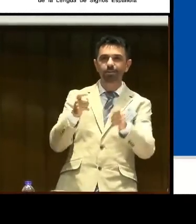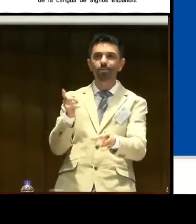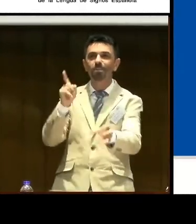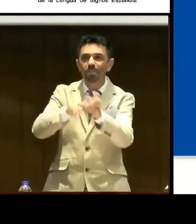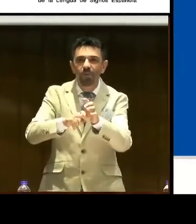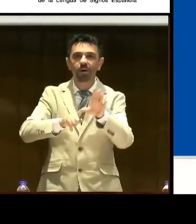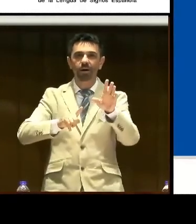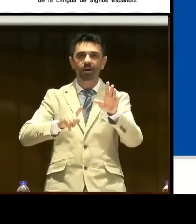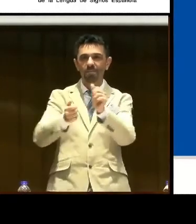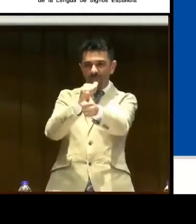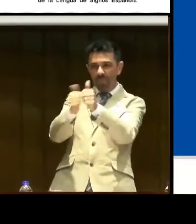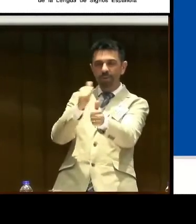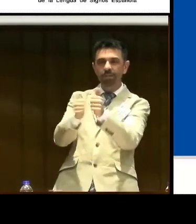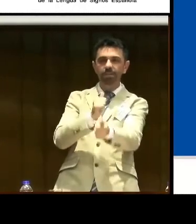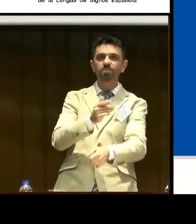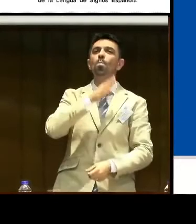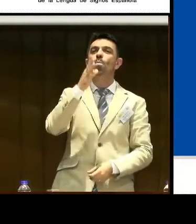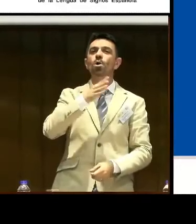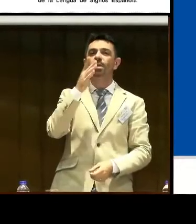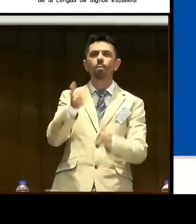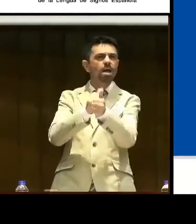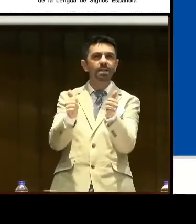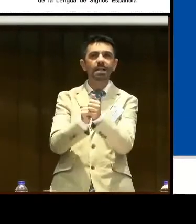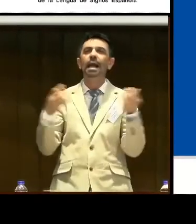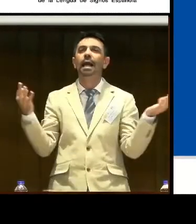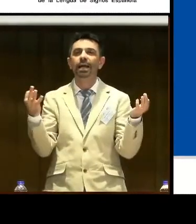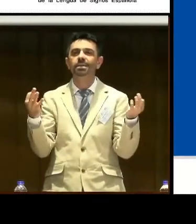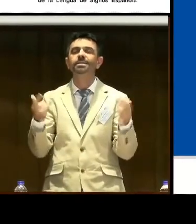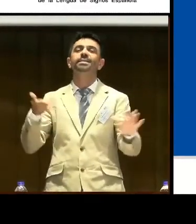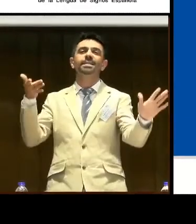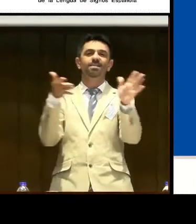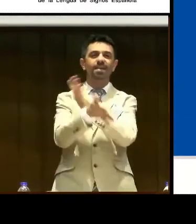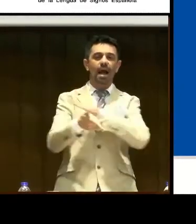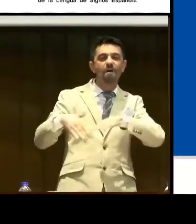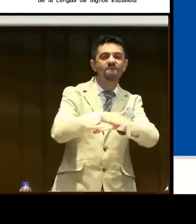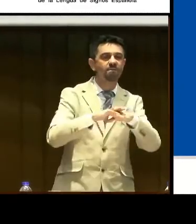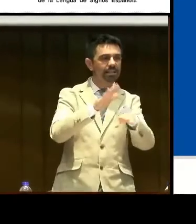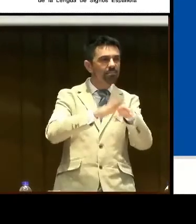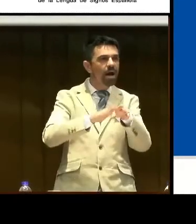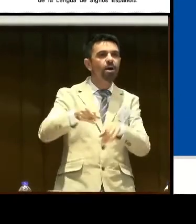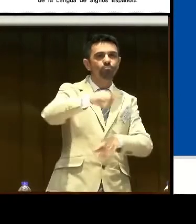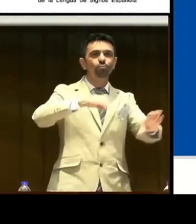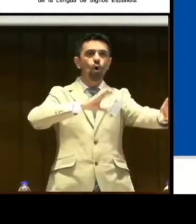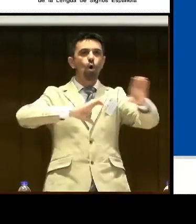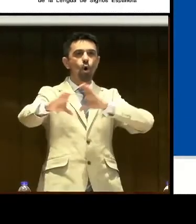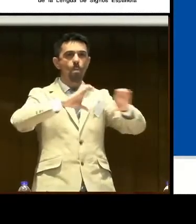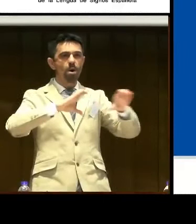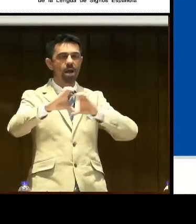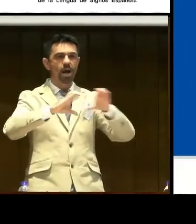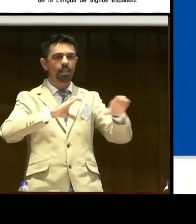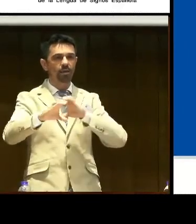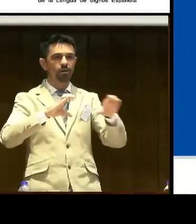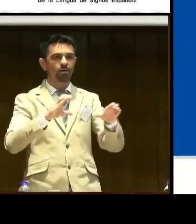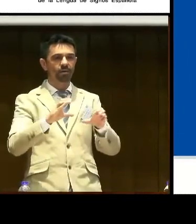Porque imitar es sin duda la clave de nuestro comportamiento comunicativo, sentirse